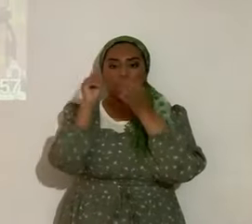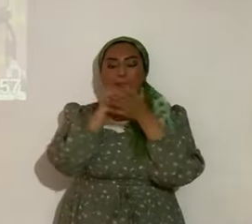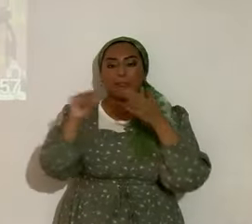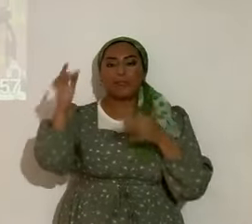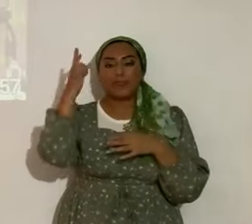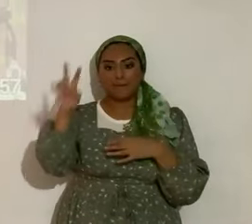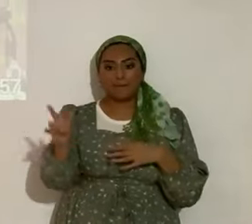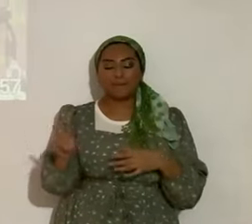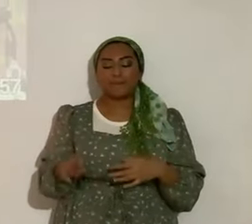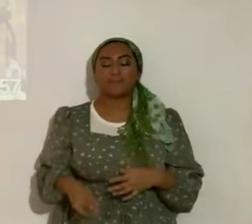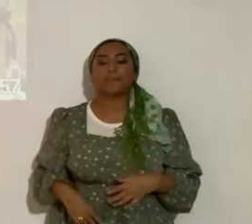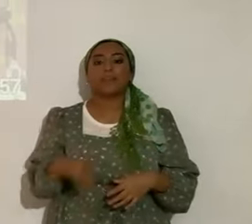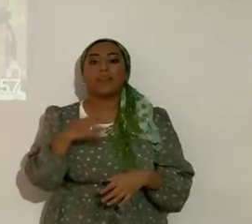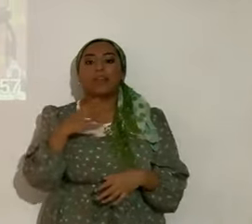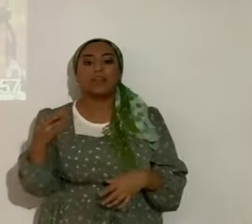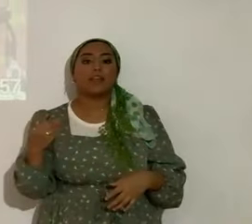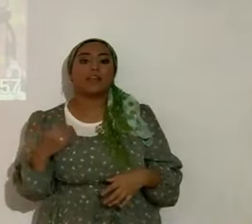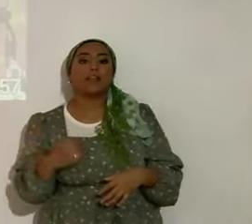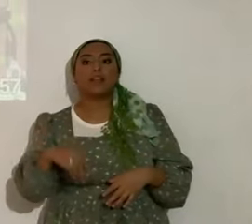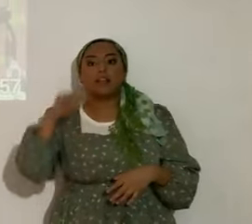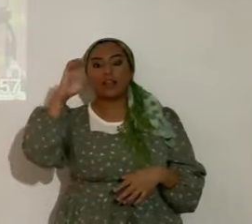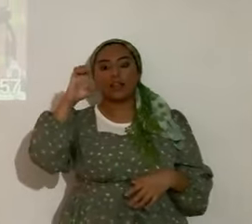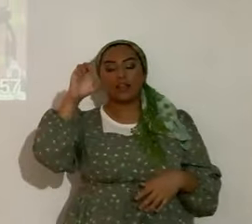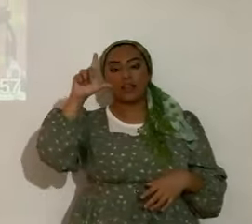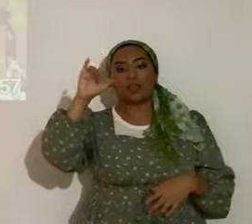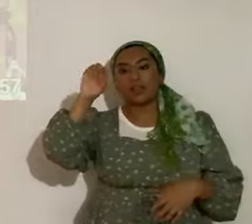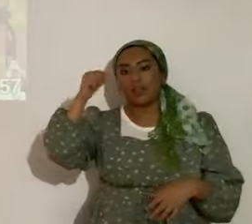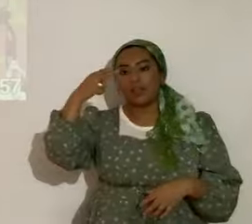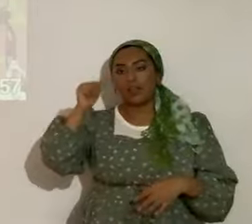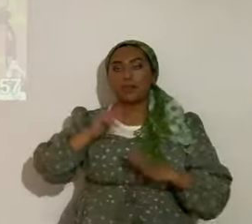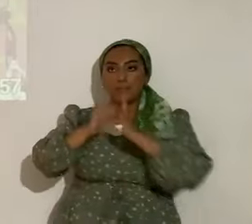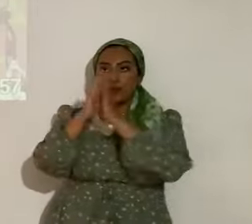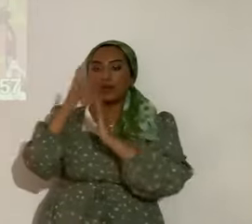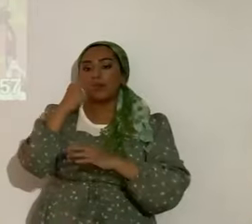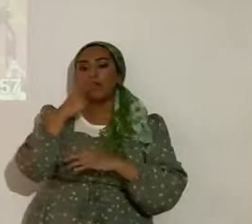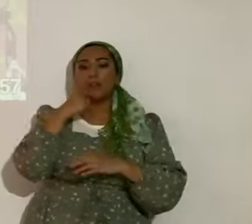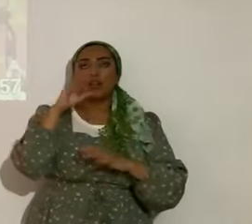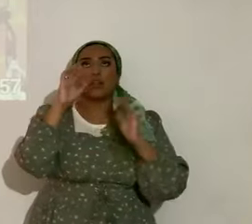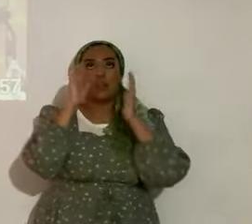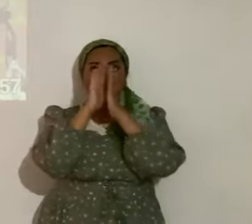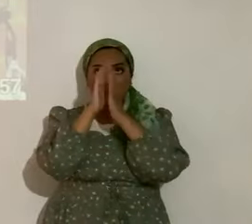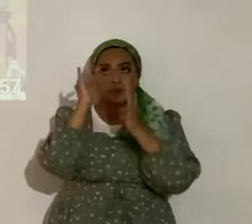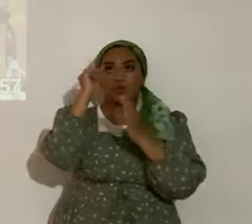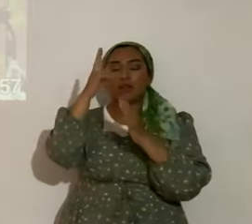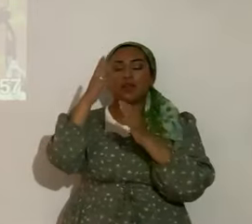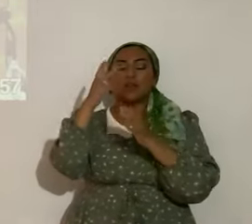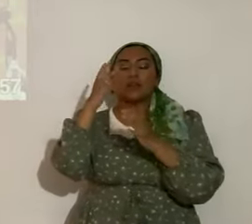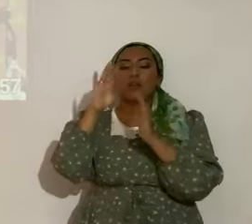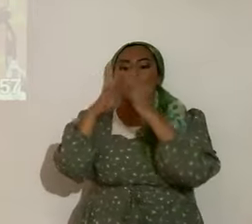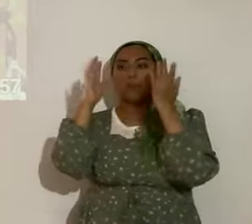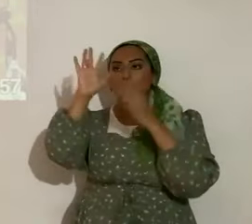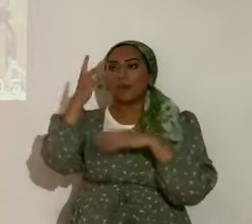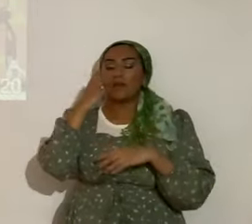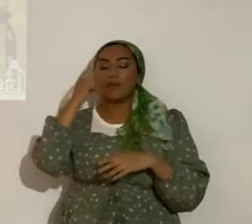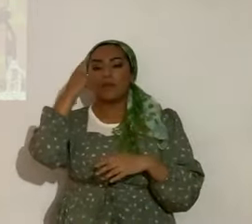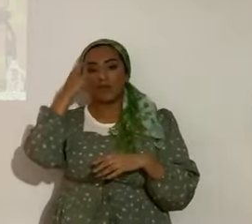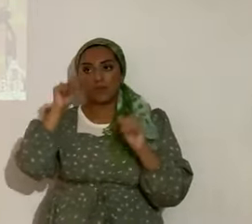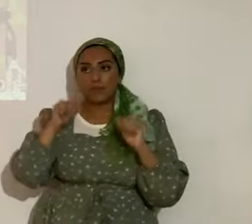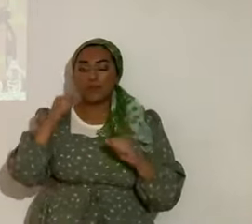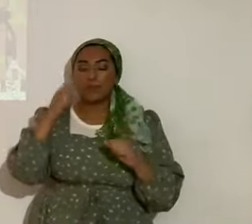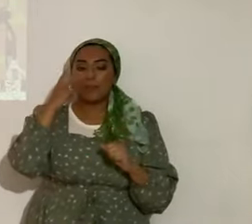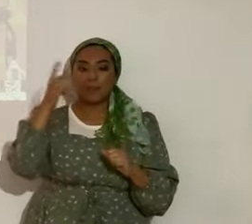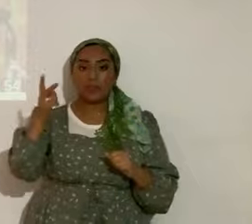6:17. Y oró Eliseo y dijo: te ruego, oh Yahweh, que abras sus ojos para que vea entonces, para que vea.